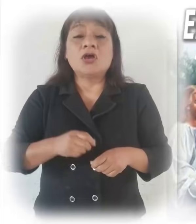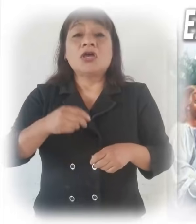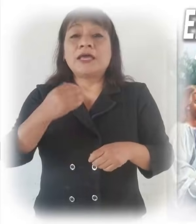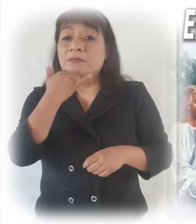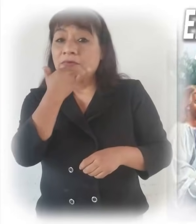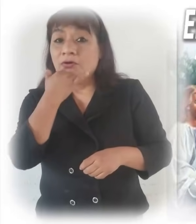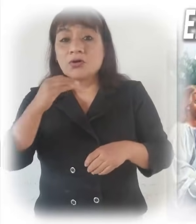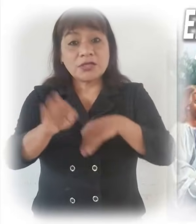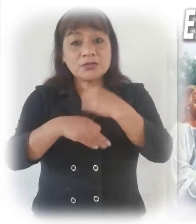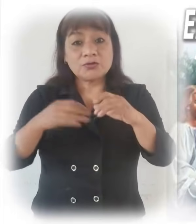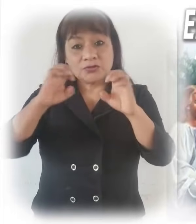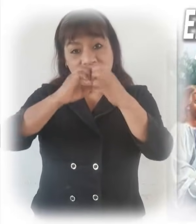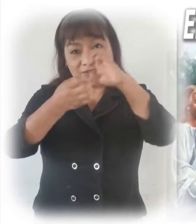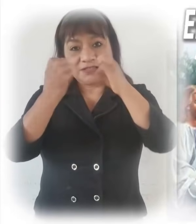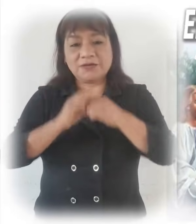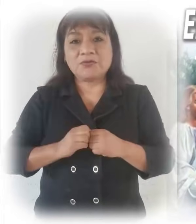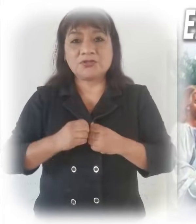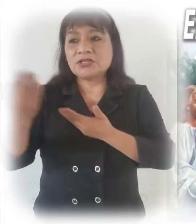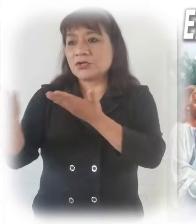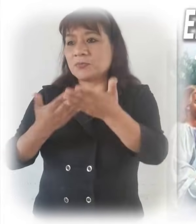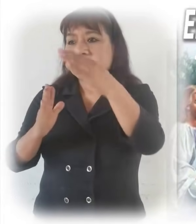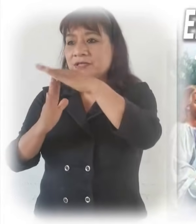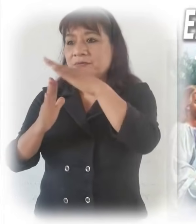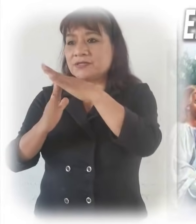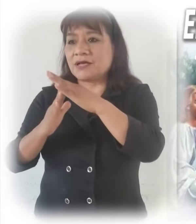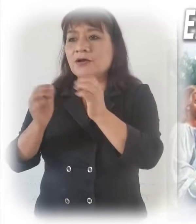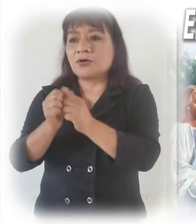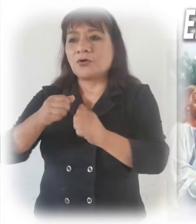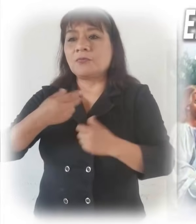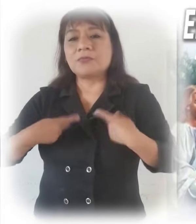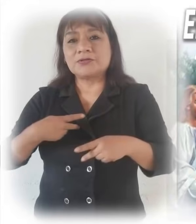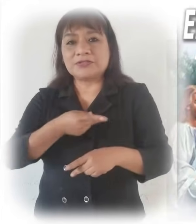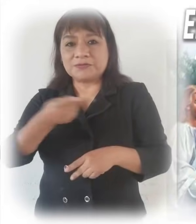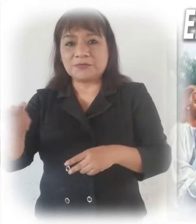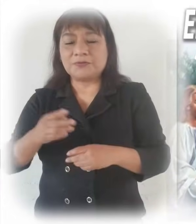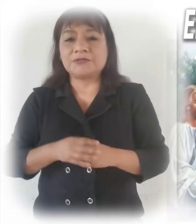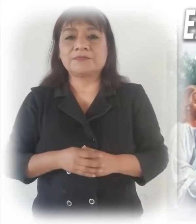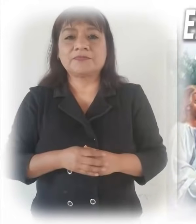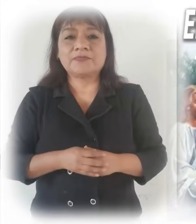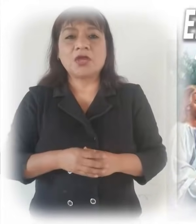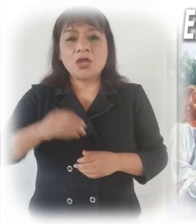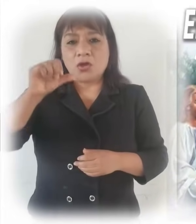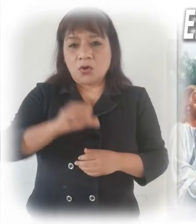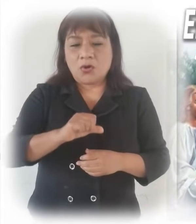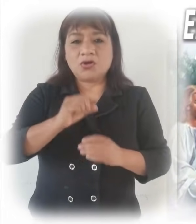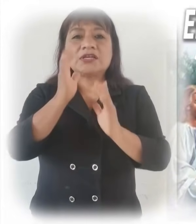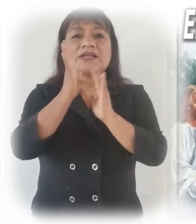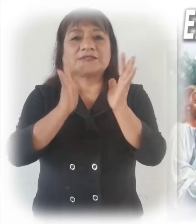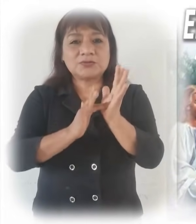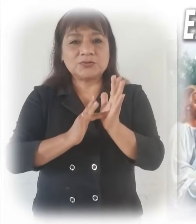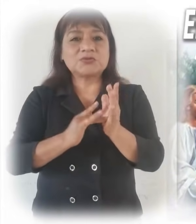a los enemigos y el compartir la mesa con los que no tienen. Hoy